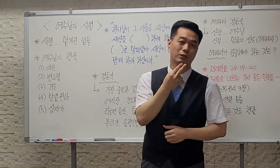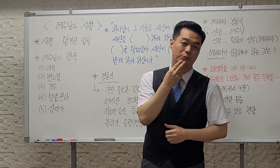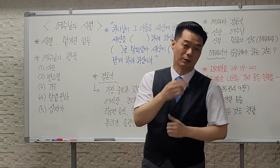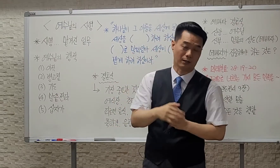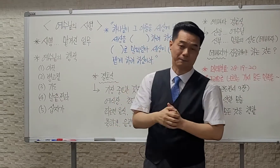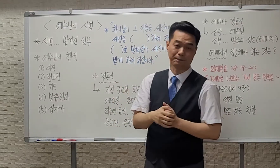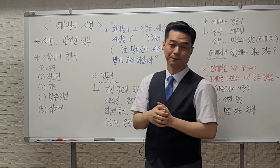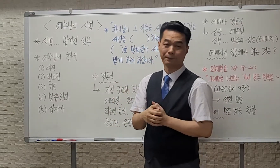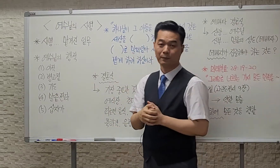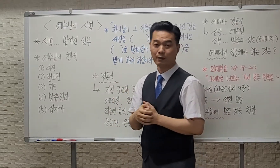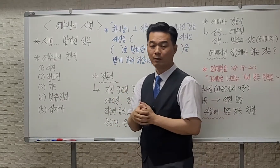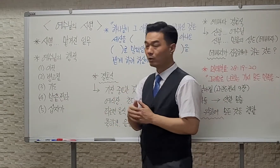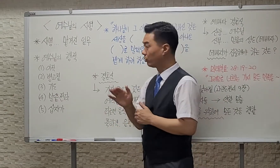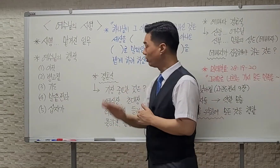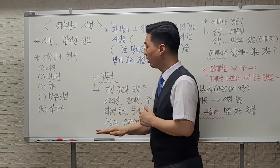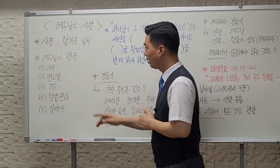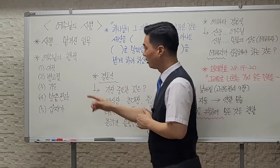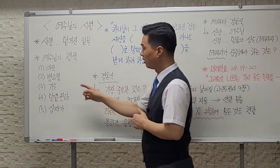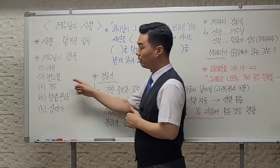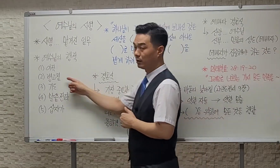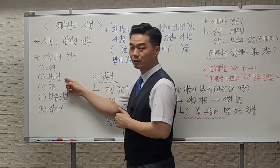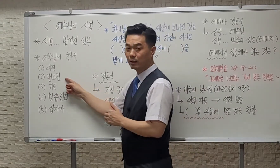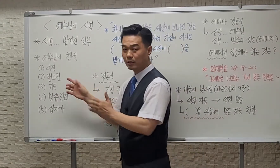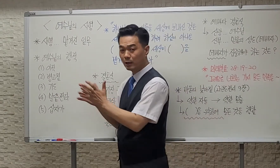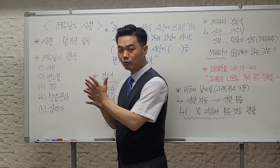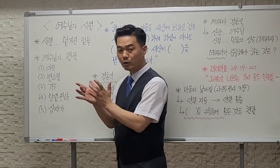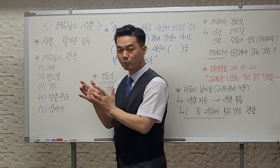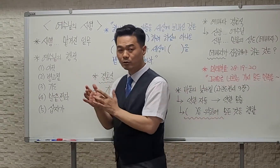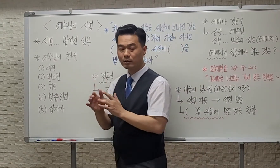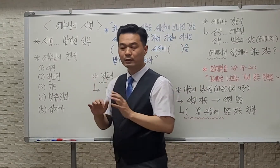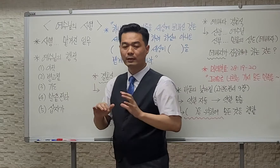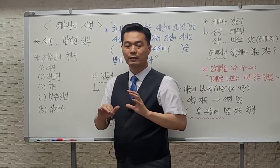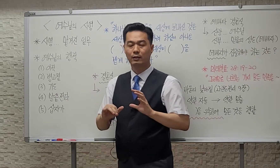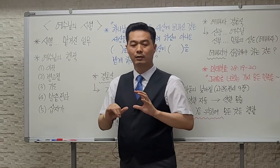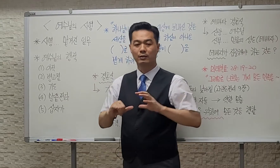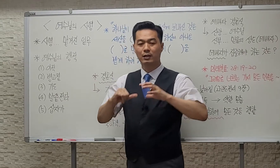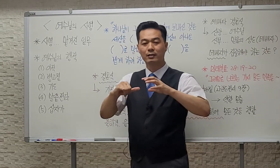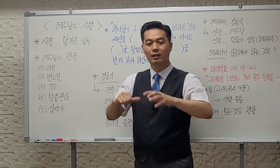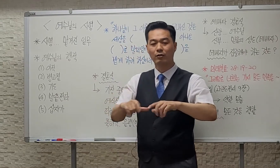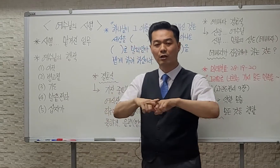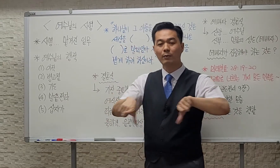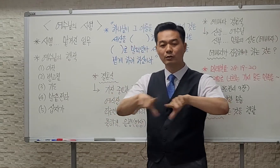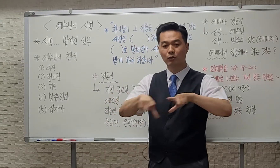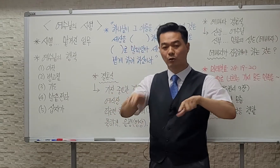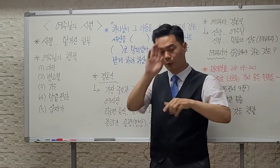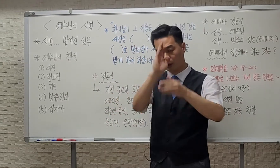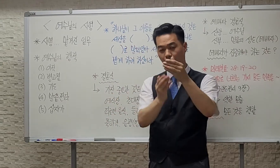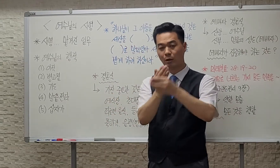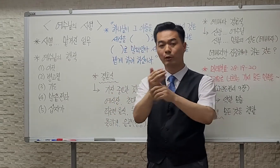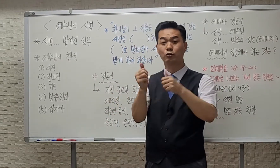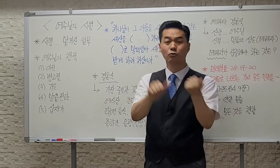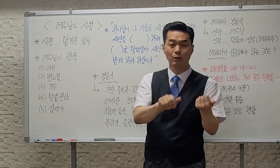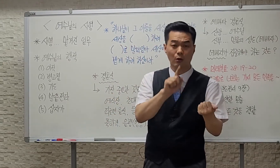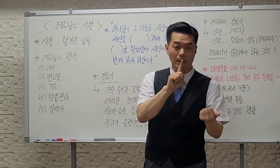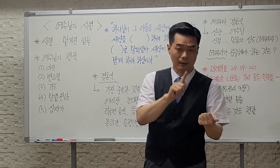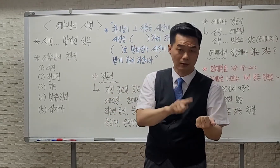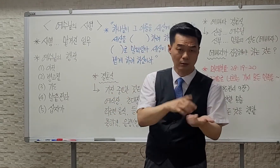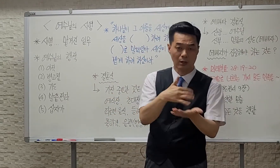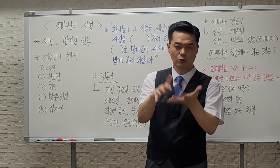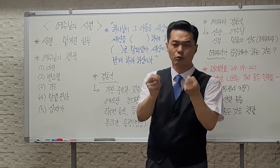없었습니다. 그런데 예수님은 세상에서 일반적으로 병이 걸리면 죽는다고 말하는